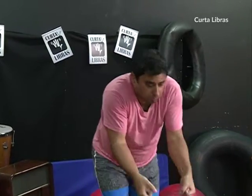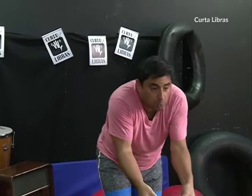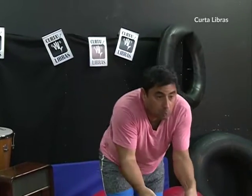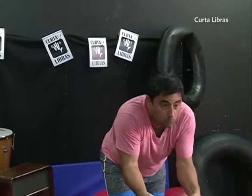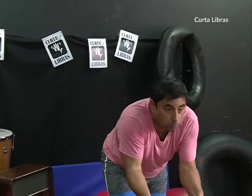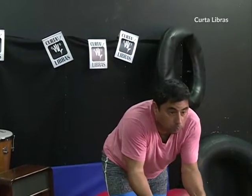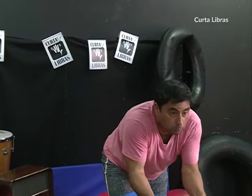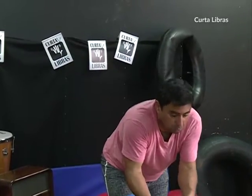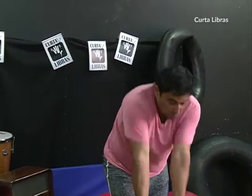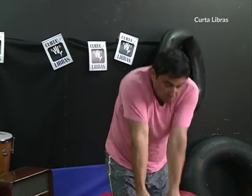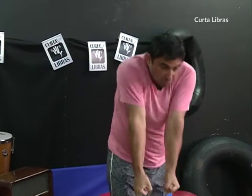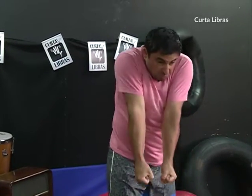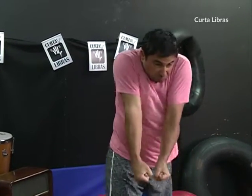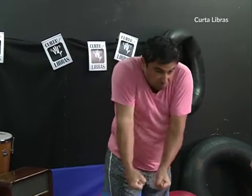Homens, mulheres, tanto faz.